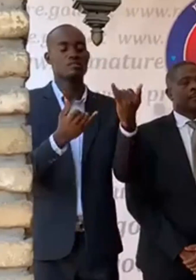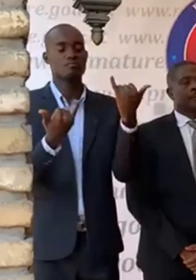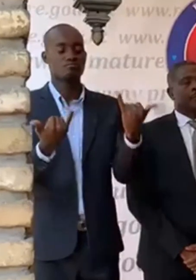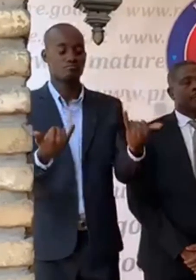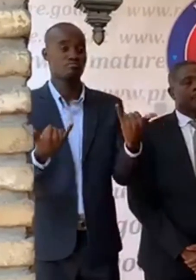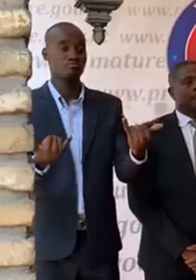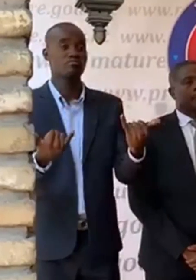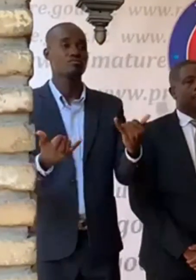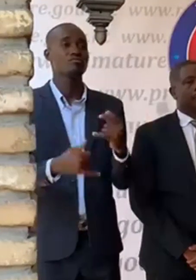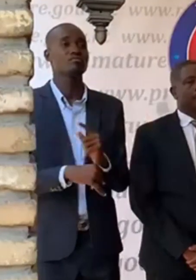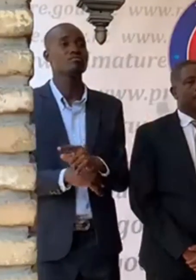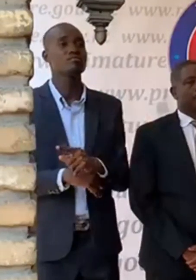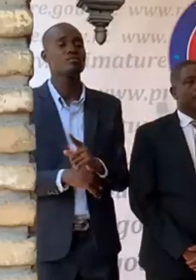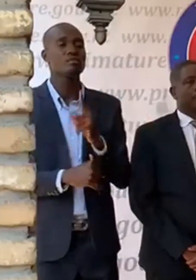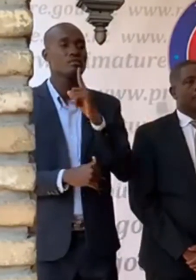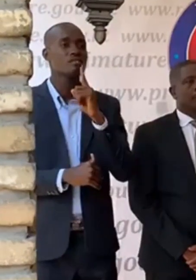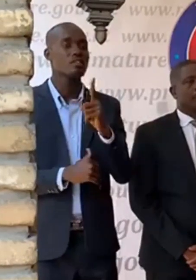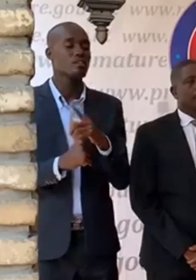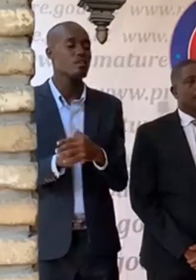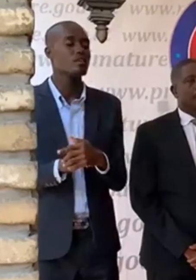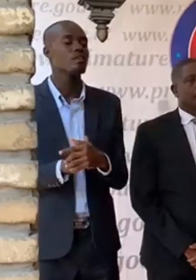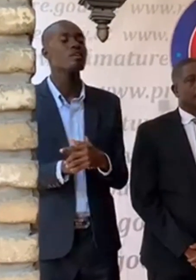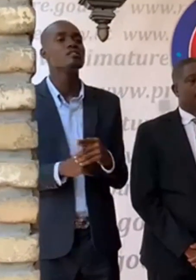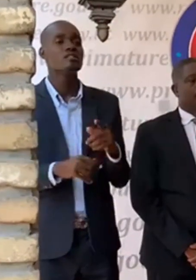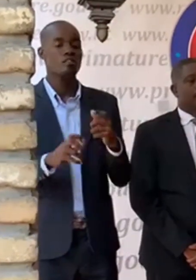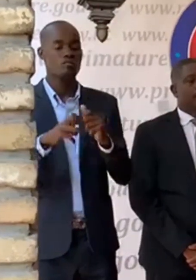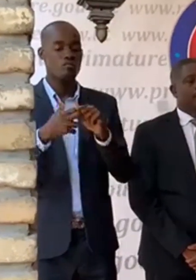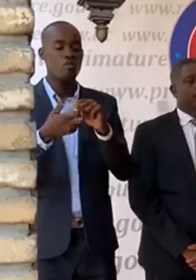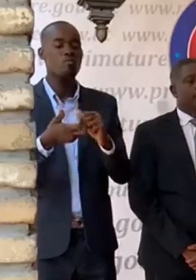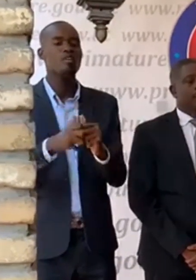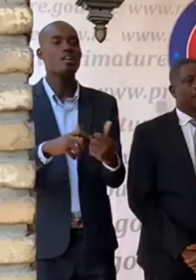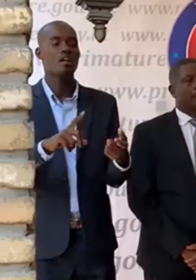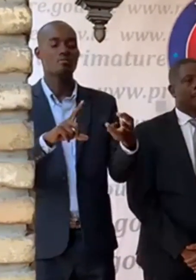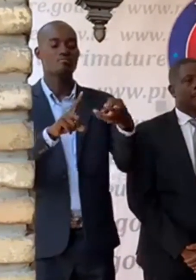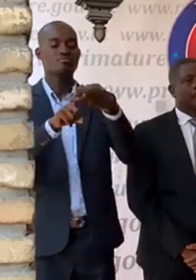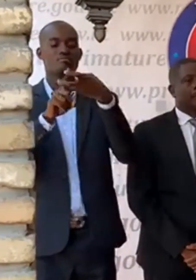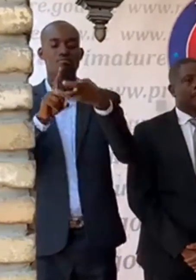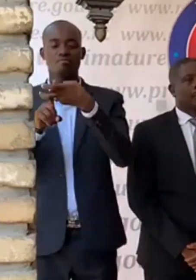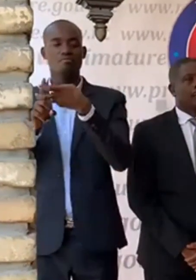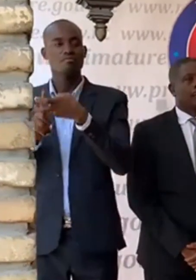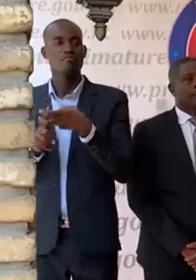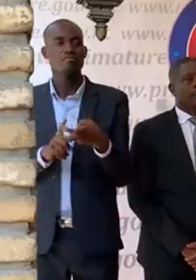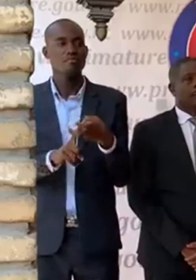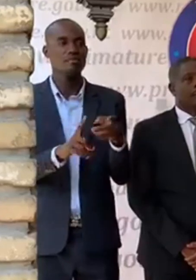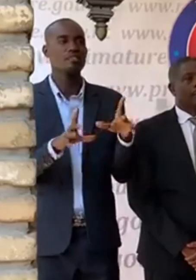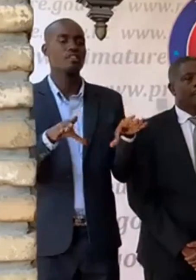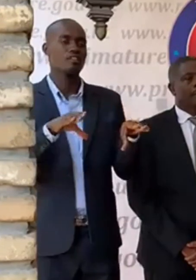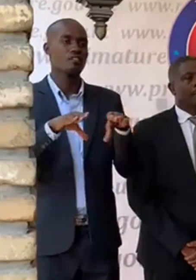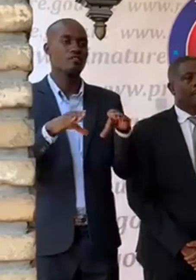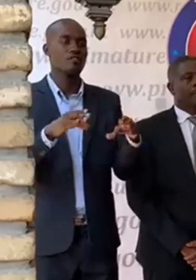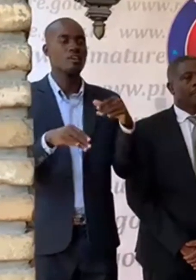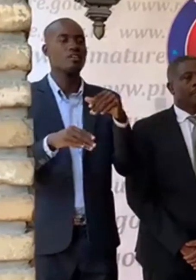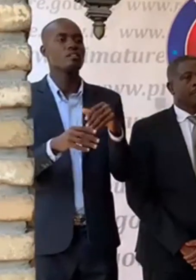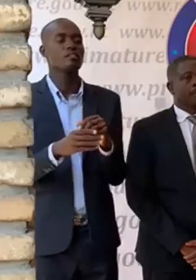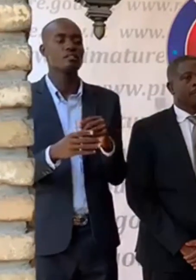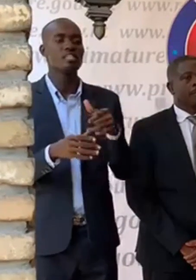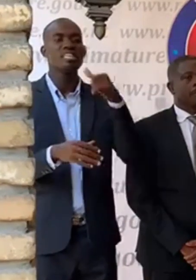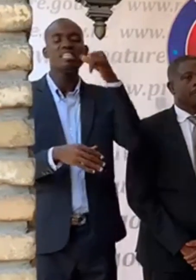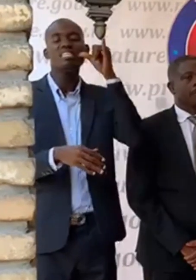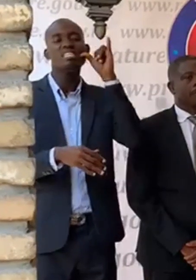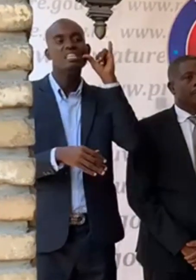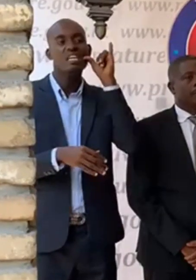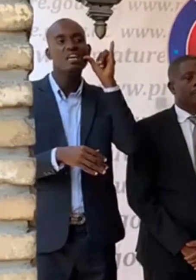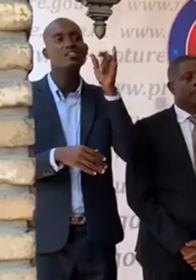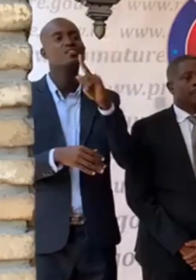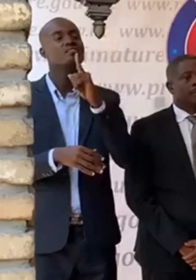bay démission ou bien est-ce que démission lui-même son bagay et nèg yo a mouton théâtre son film k'ap monté monsieur